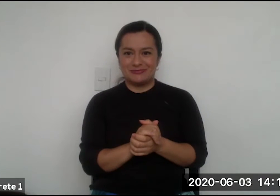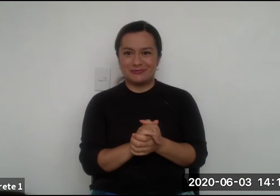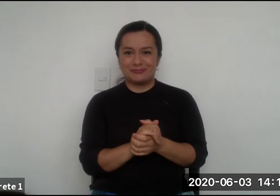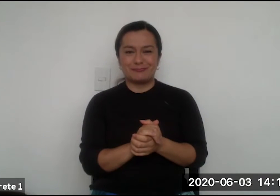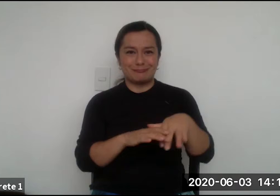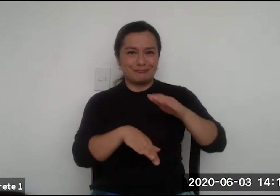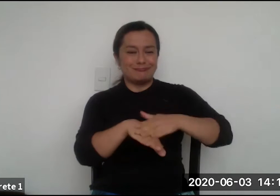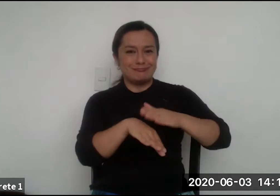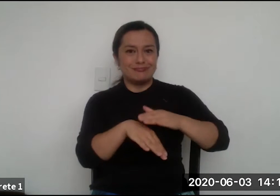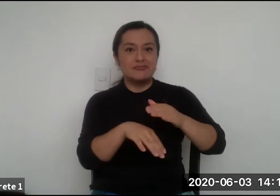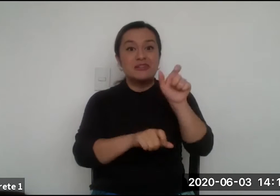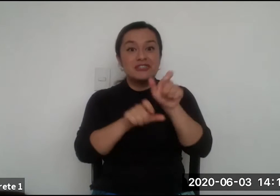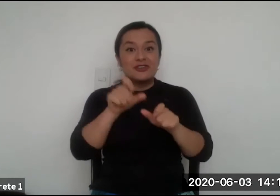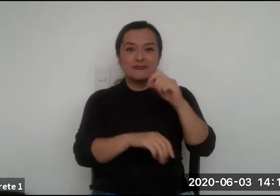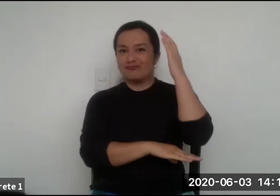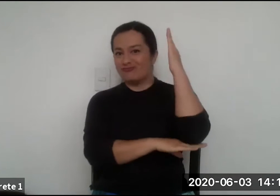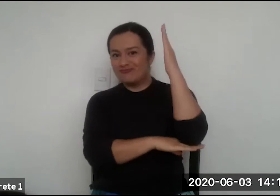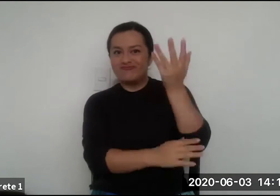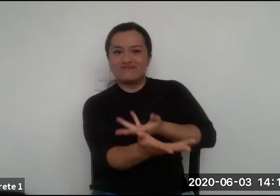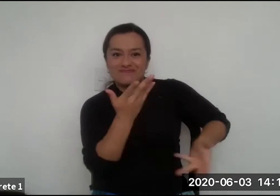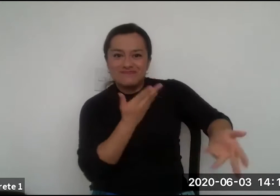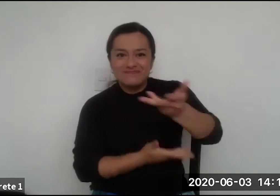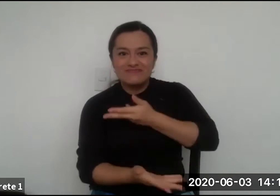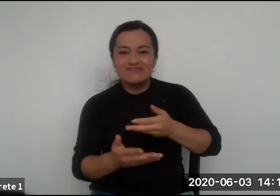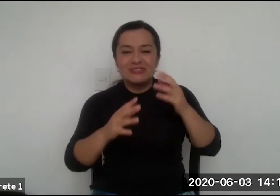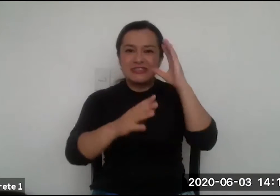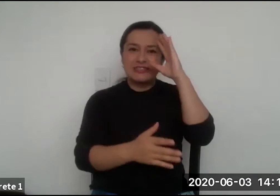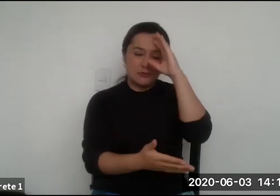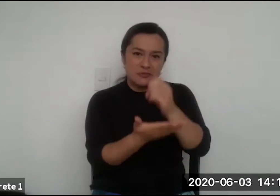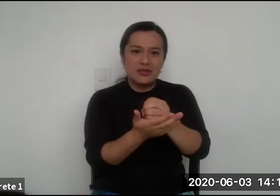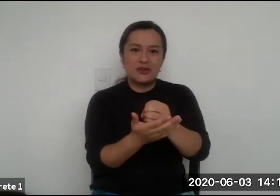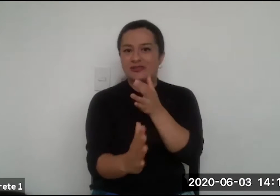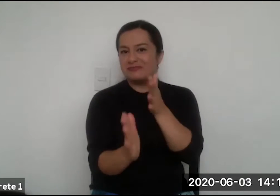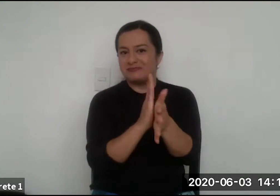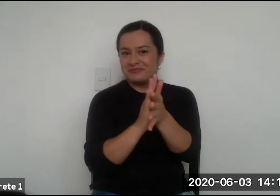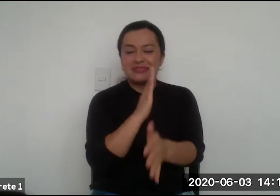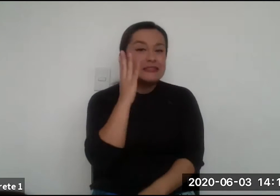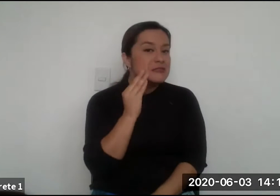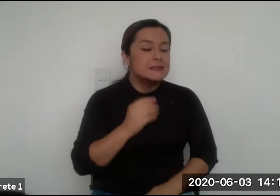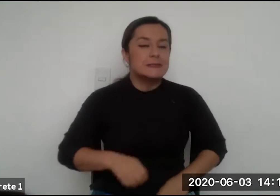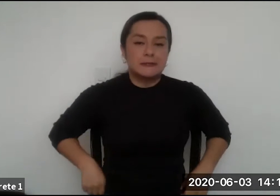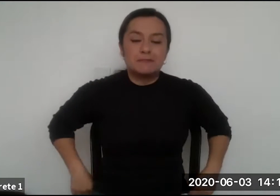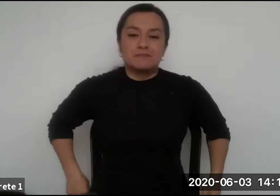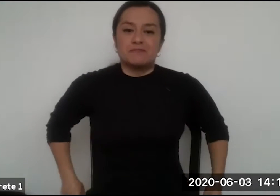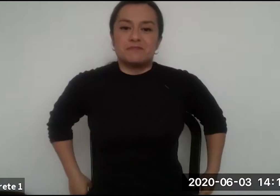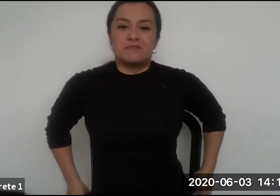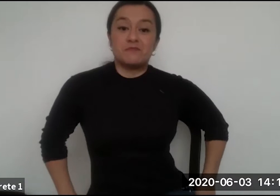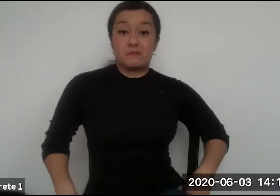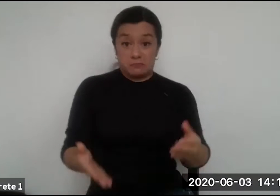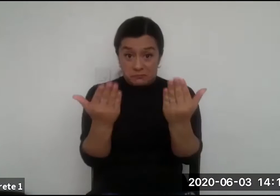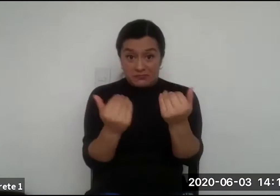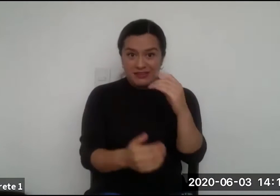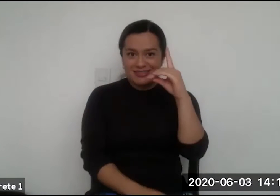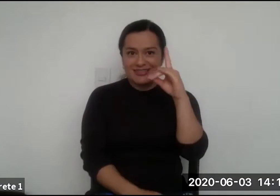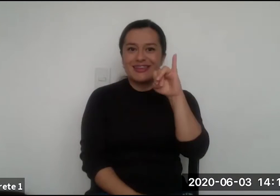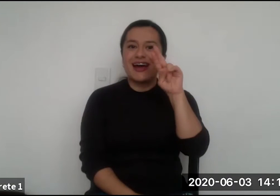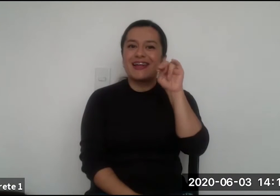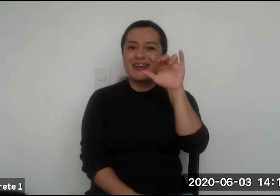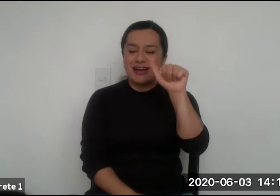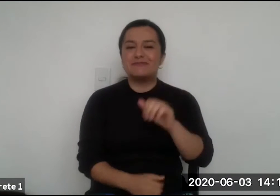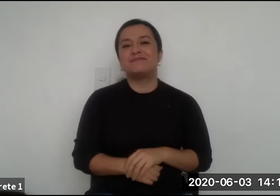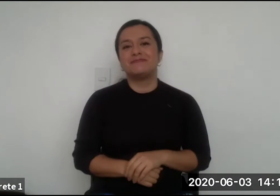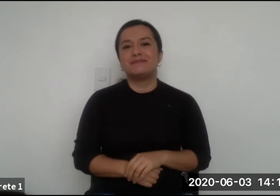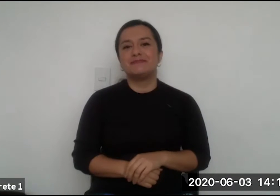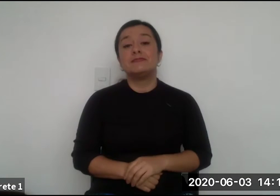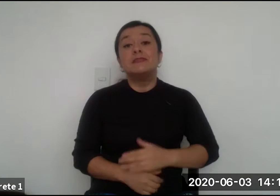para los invitados, que nos puedan compartir entonces su experiencia. Bueno, Diana, tienes la palabra. Muchas